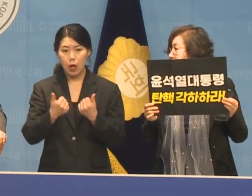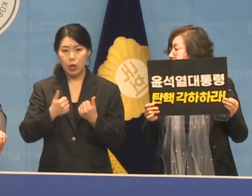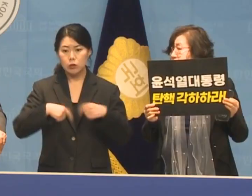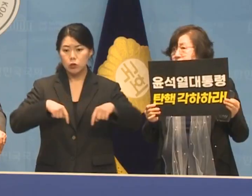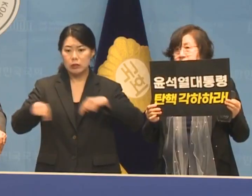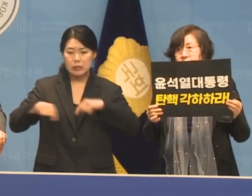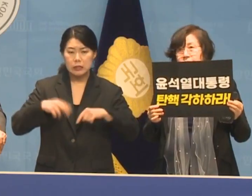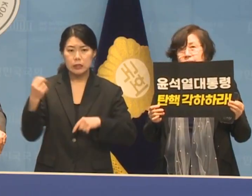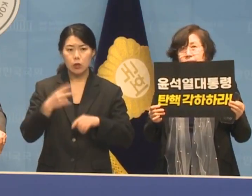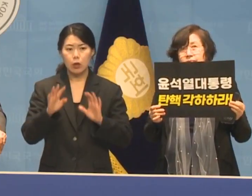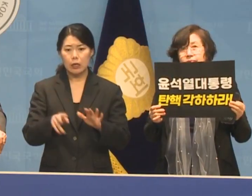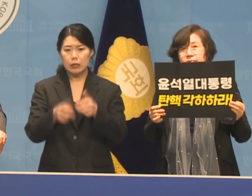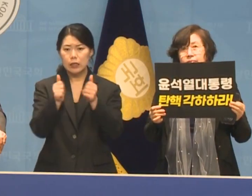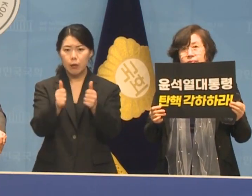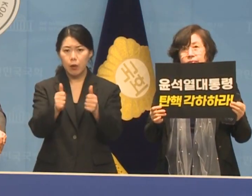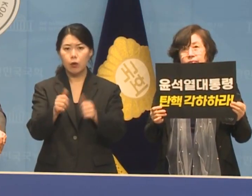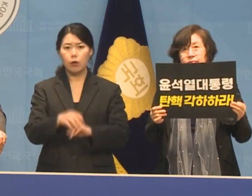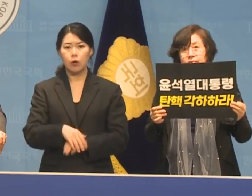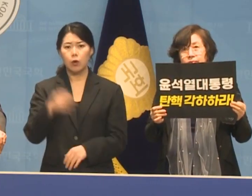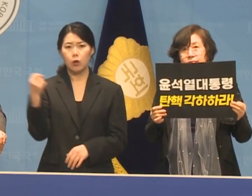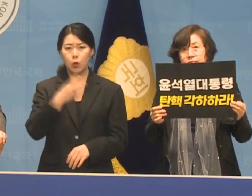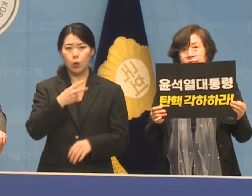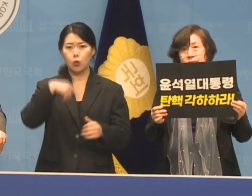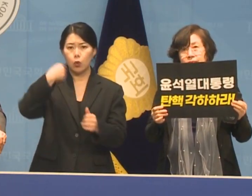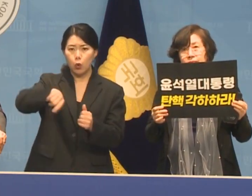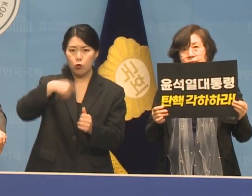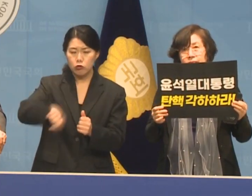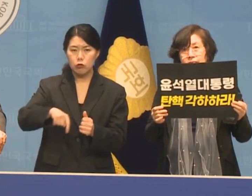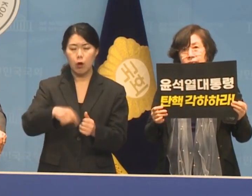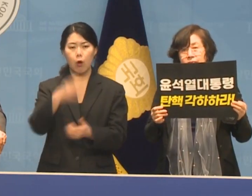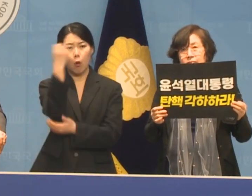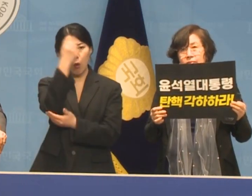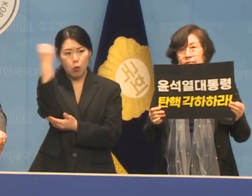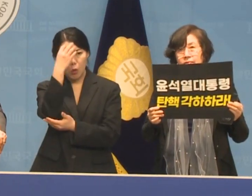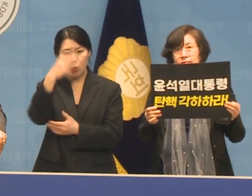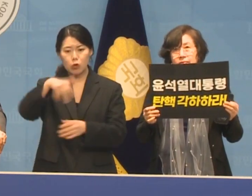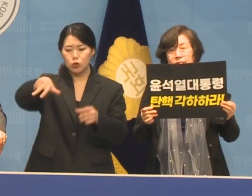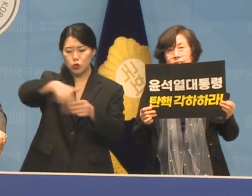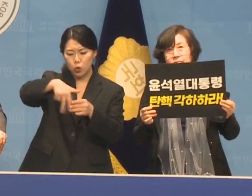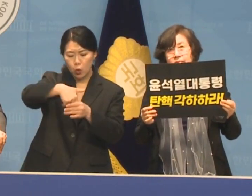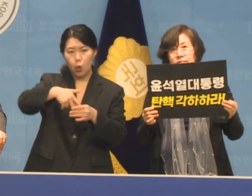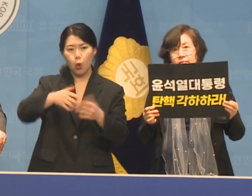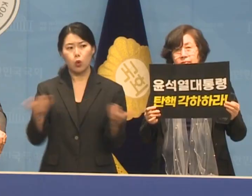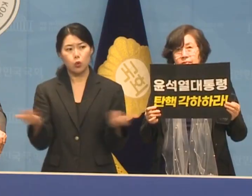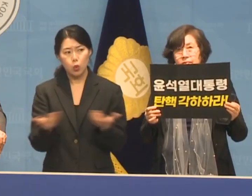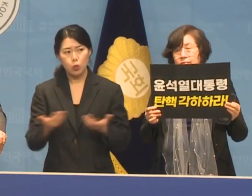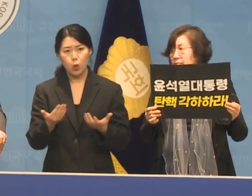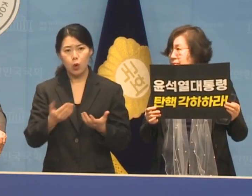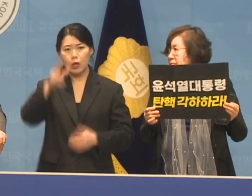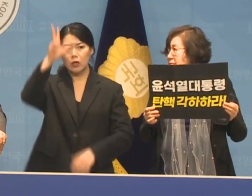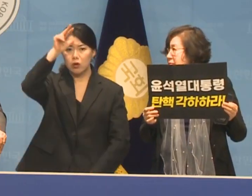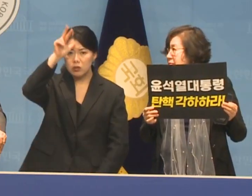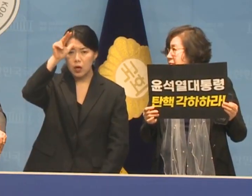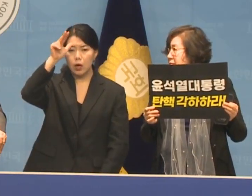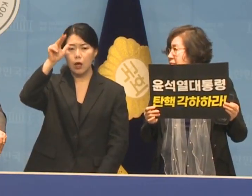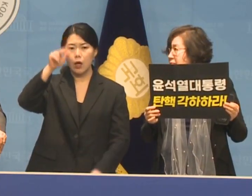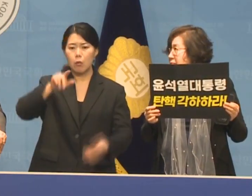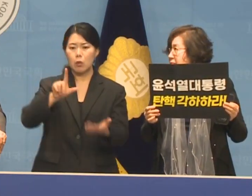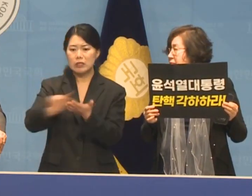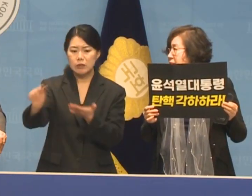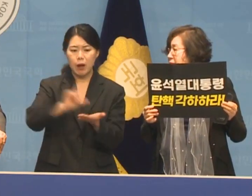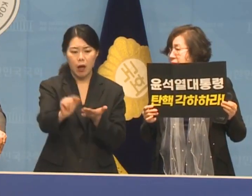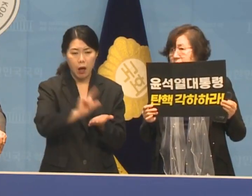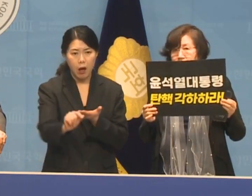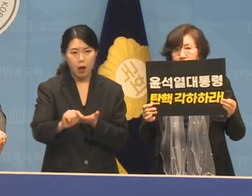정치판과 사법기관과 교육, 언론, 종교, 노동운동, 경찰, 공권력, 지방지자체